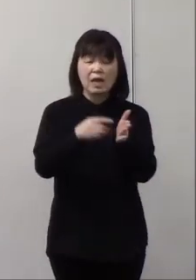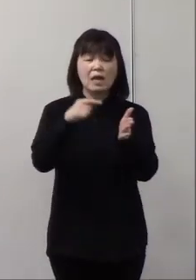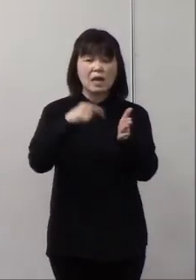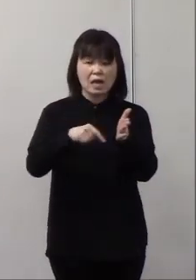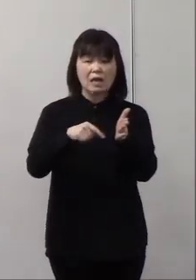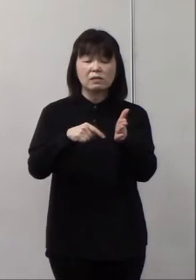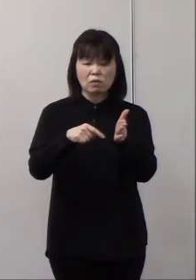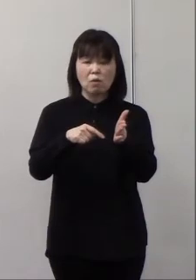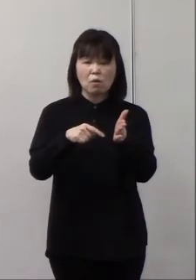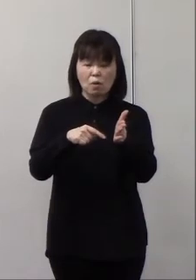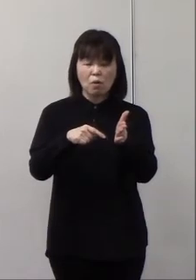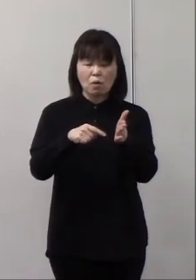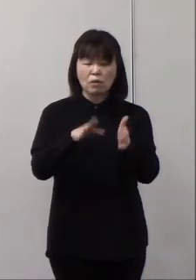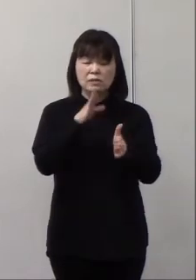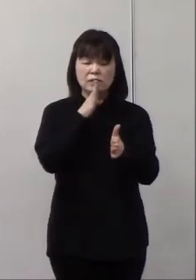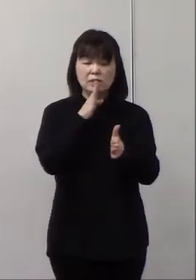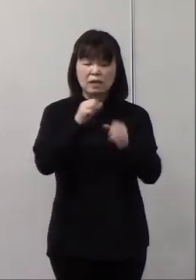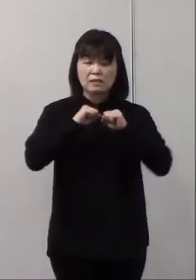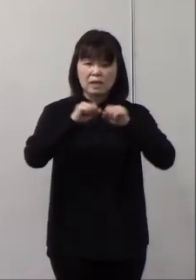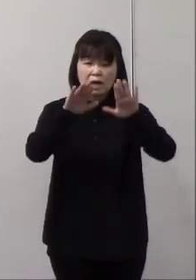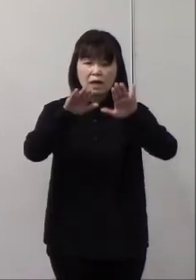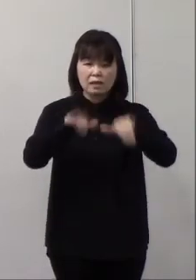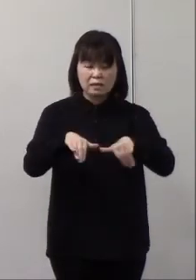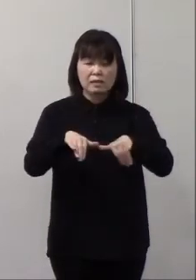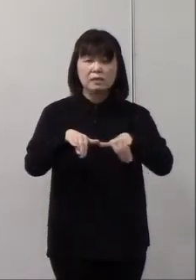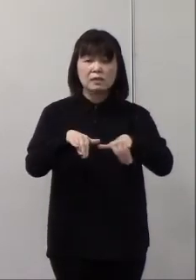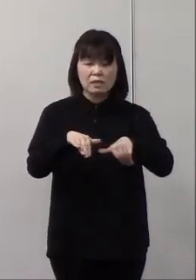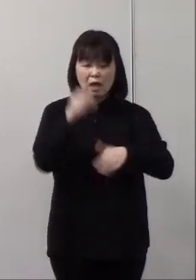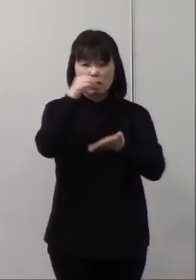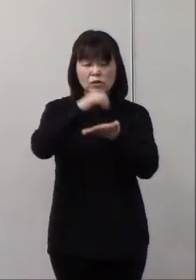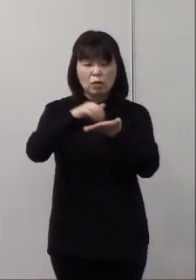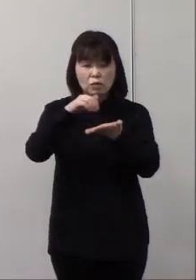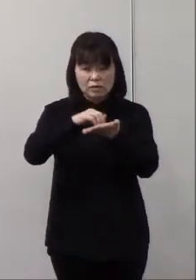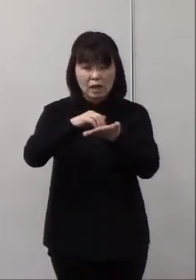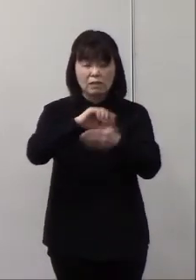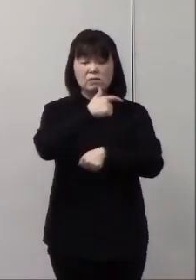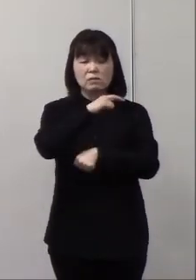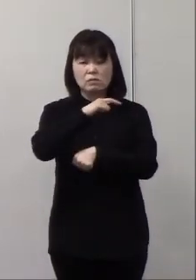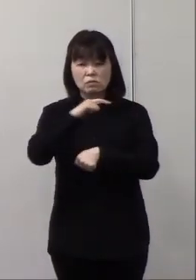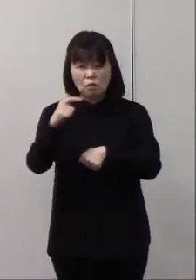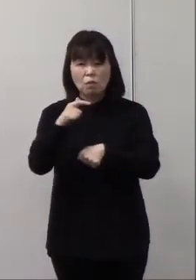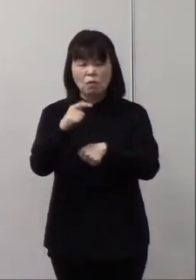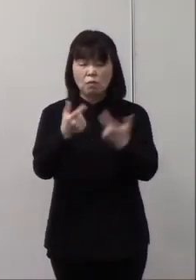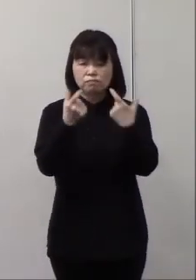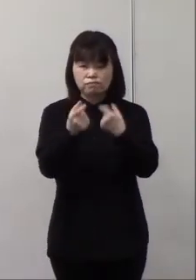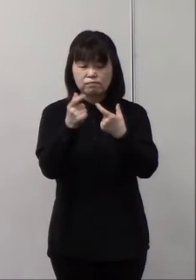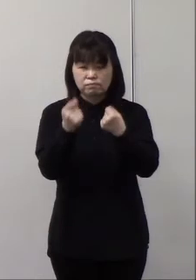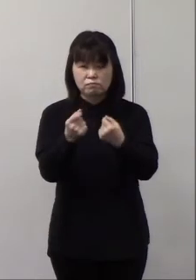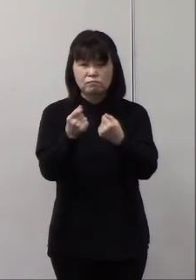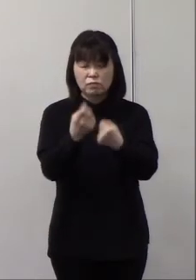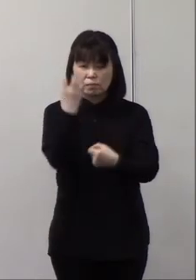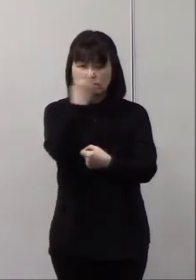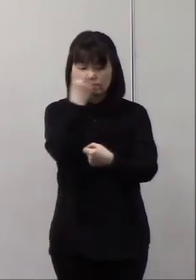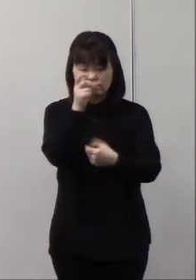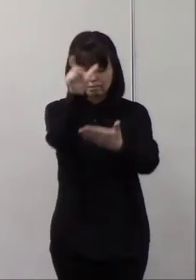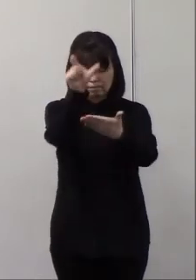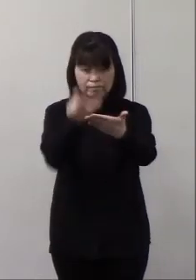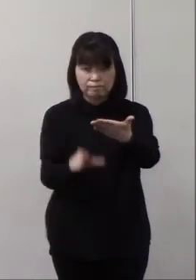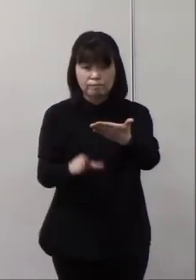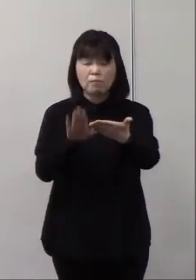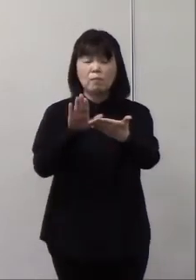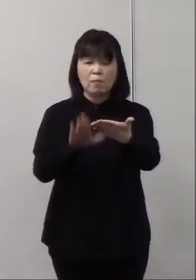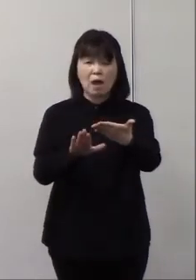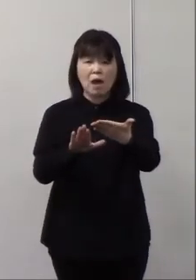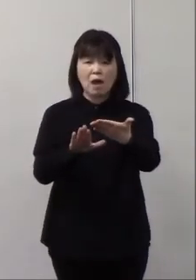上執行してきたものの、残等を整理したものでございまして、年度末にまで